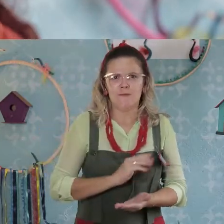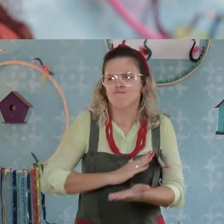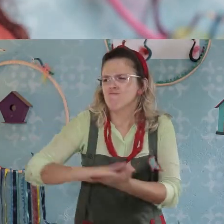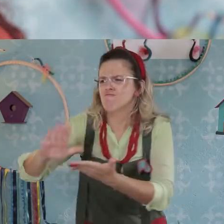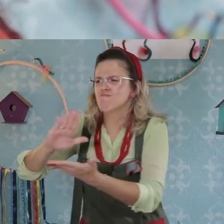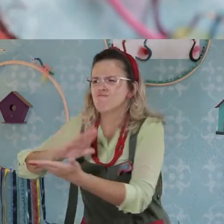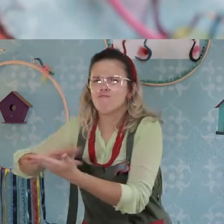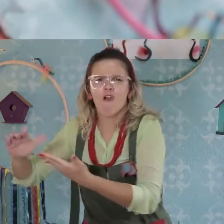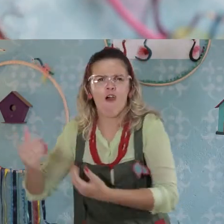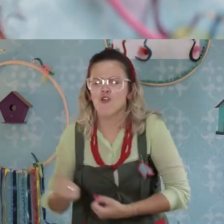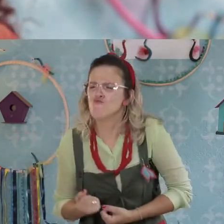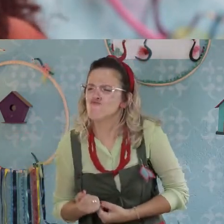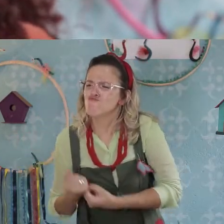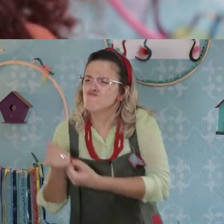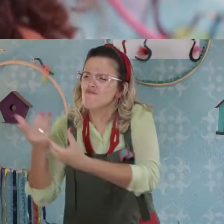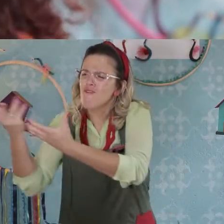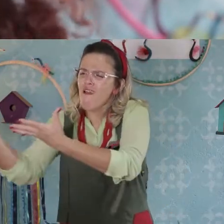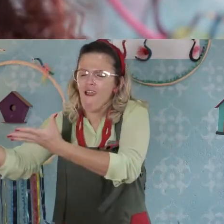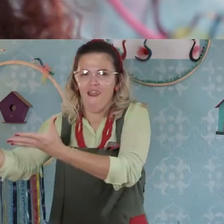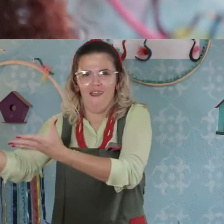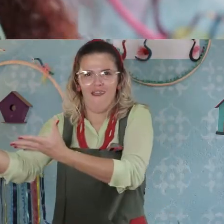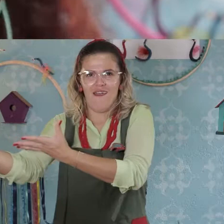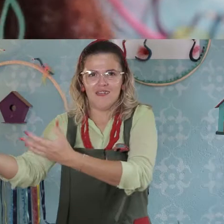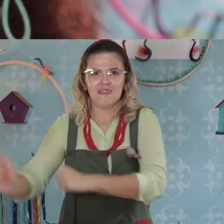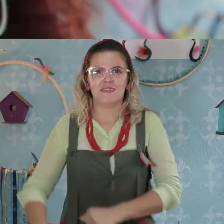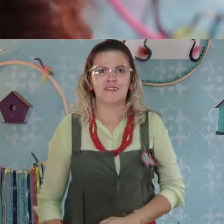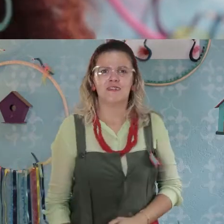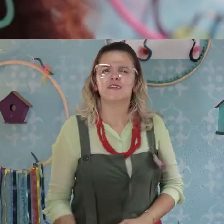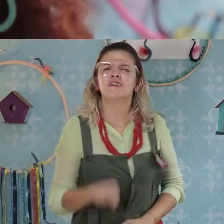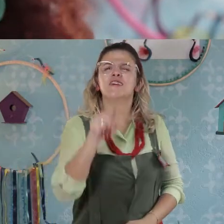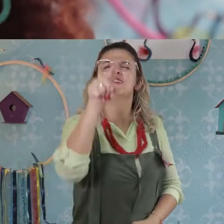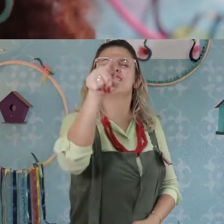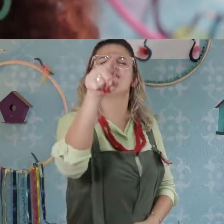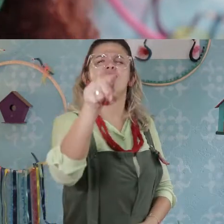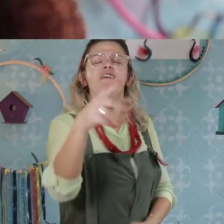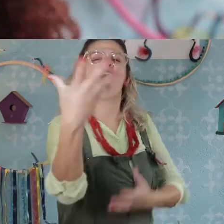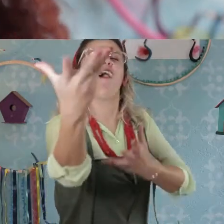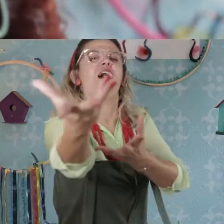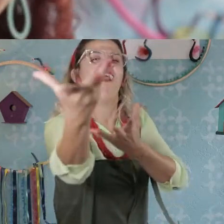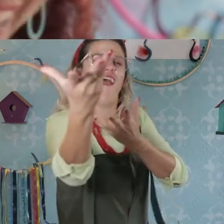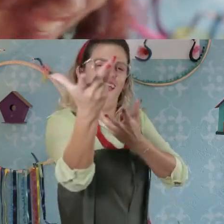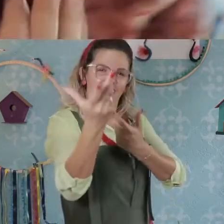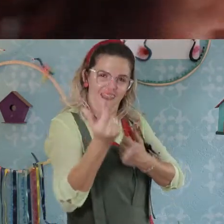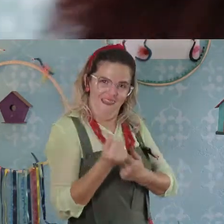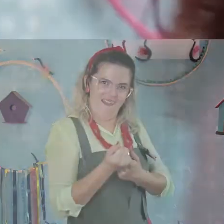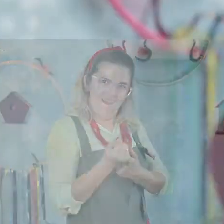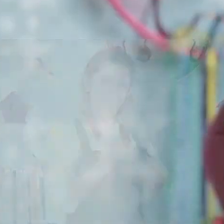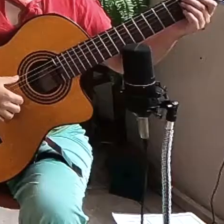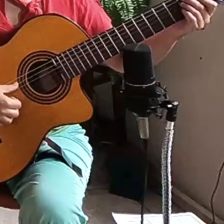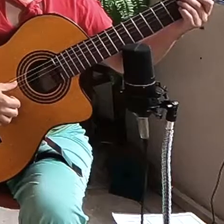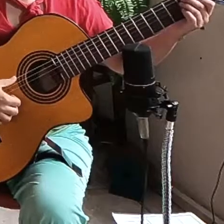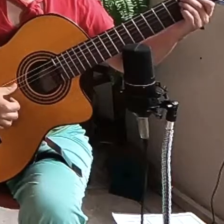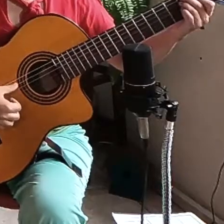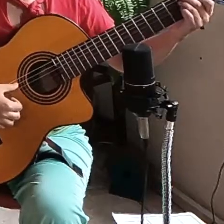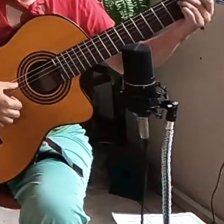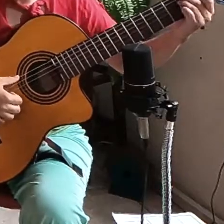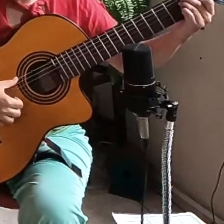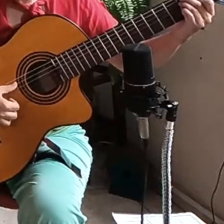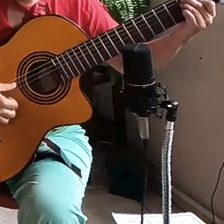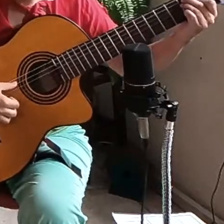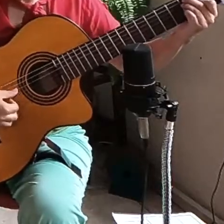convites foram distribuídos por aí. Vocês querem participar dessa festa? Vem!